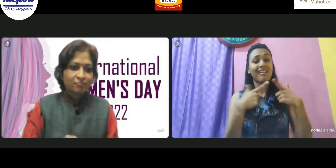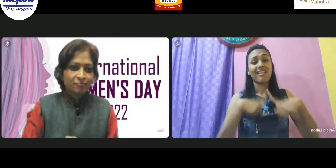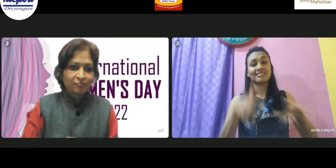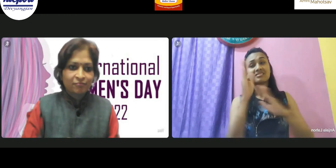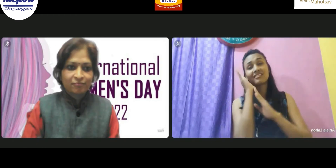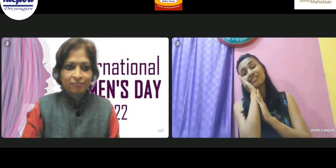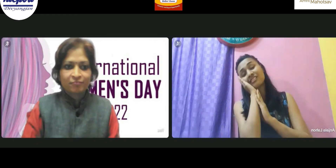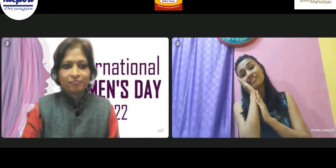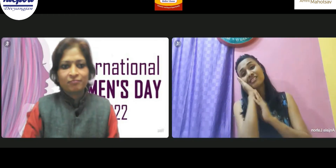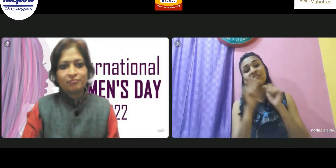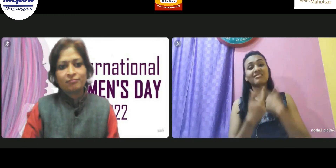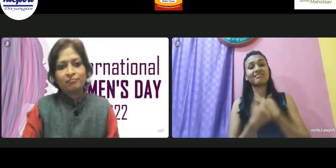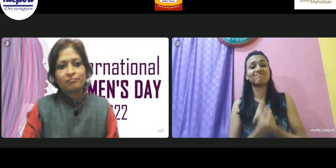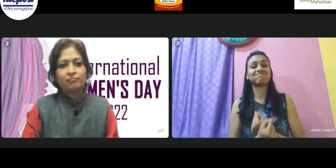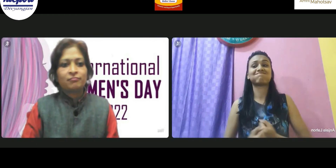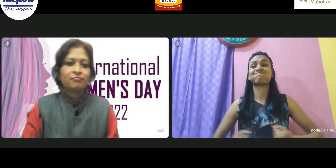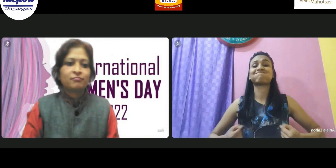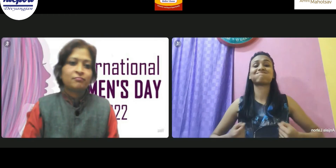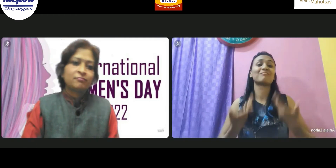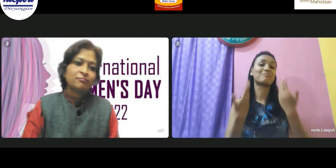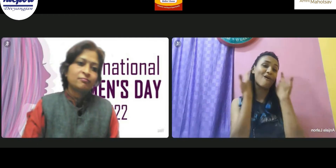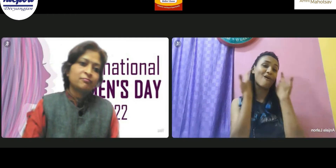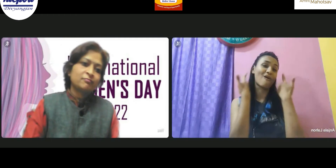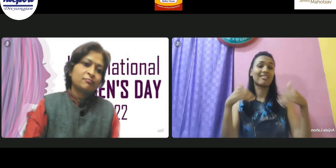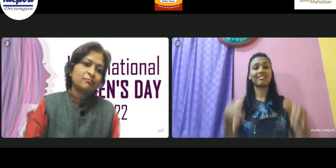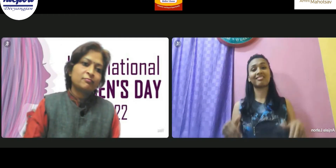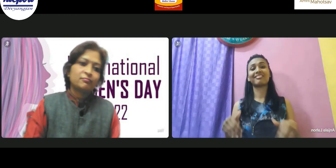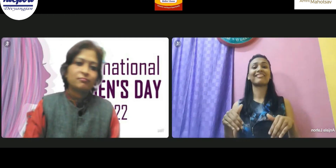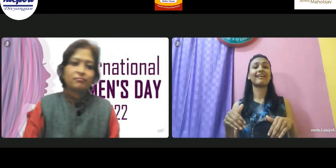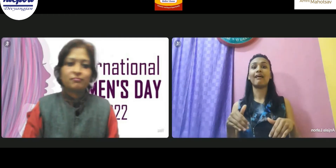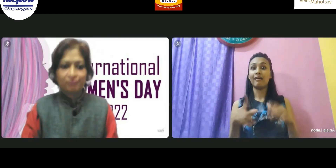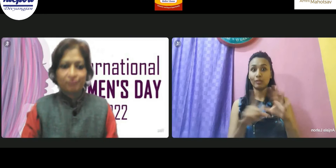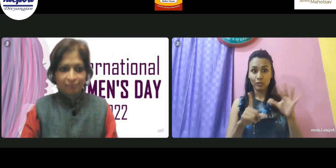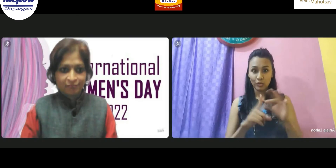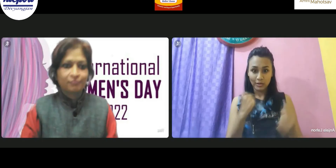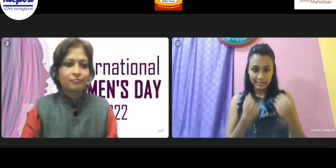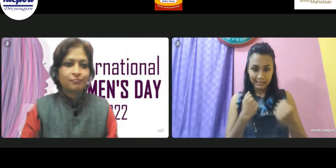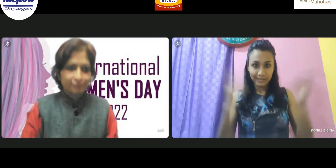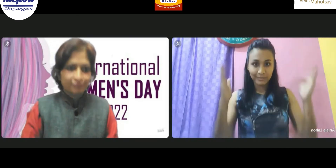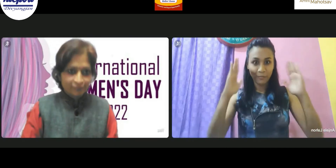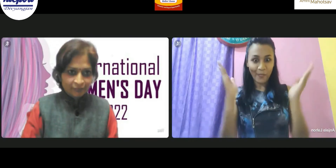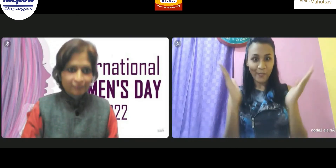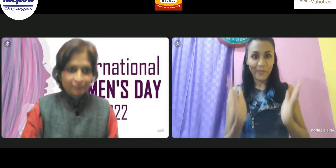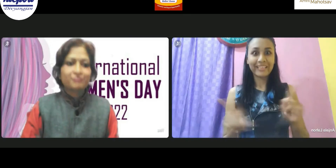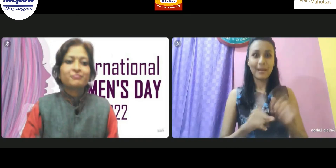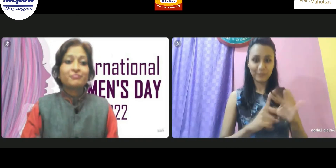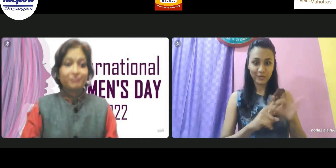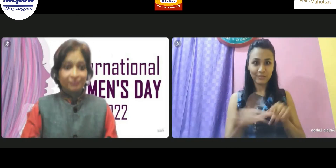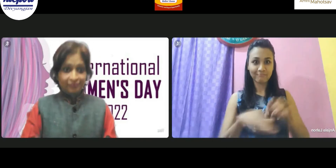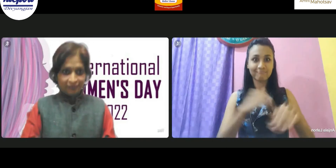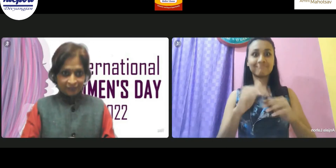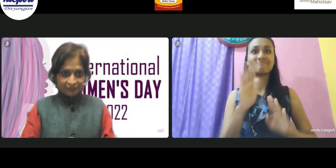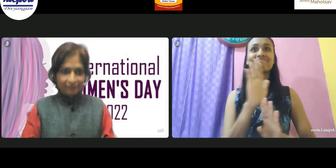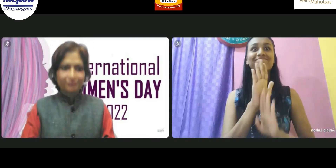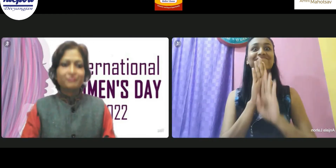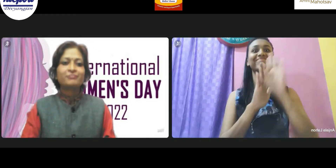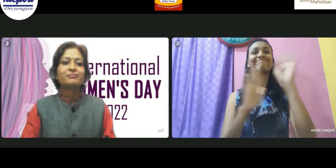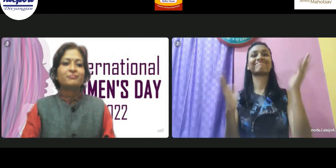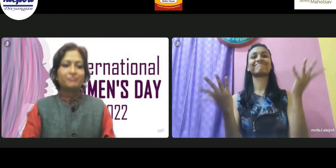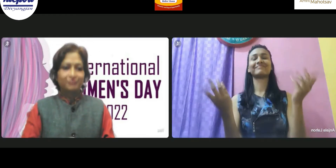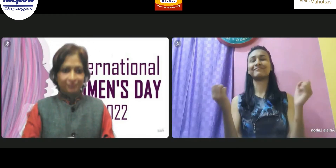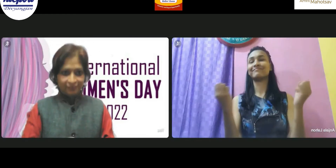क्या डेफ लड़कियां इस तरह के पेजेंट्स में भाग नहीं ले सकती, दिन भर सोती रहें, मोटी हो जाएं? नहीं, उन्हें एक्सरसाइज करनी